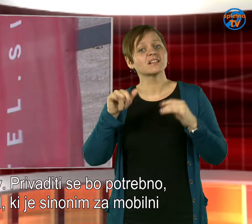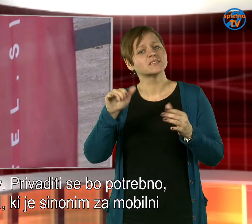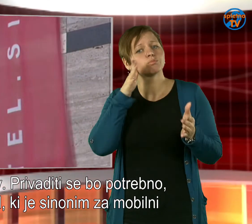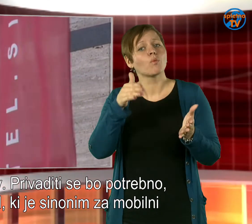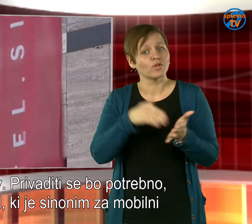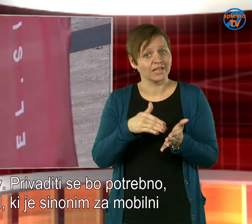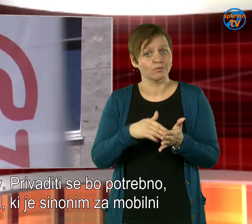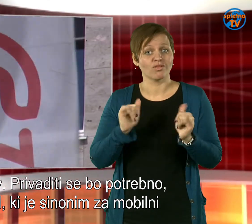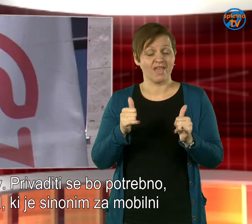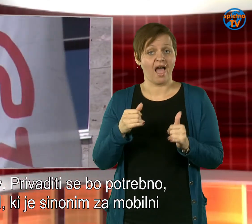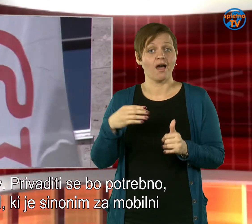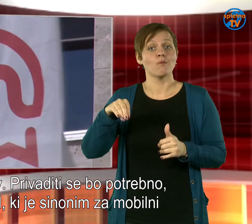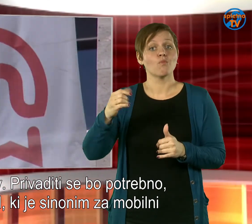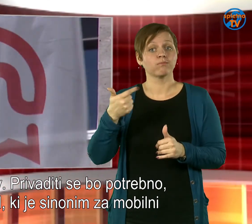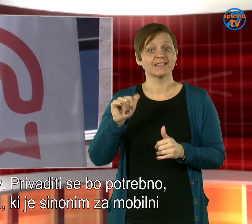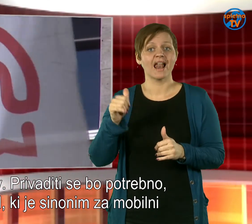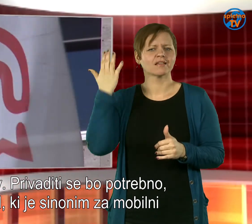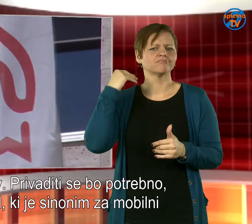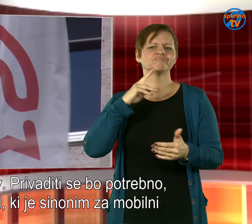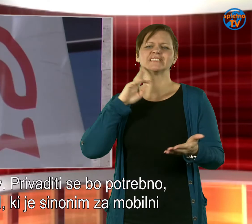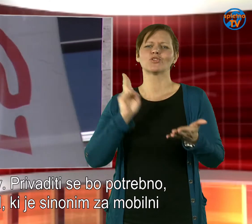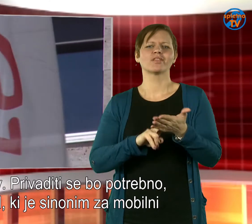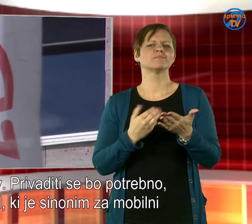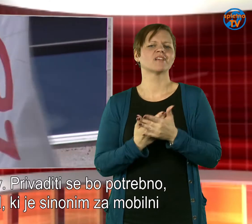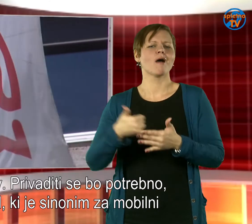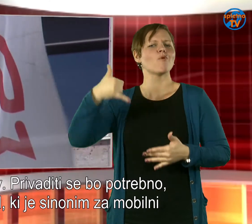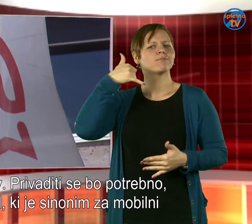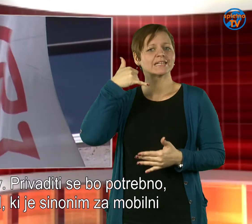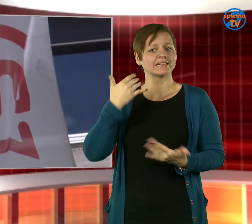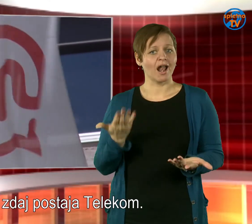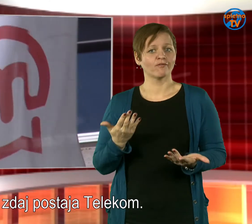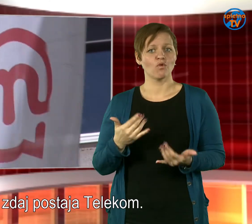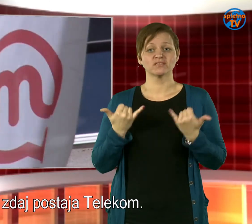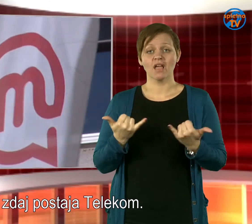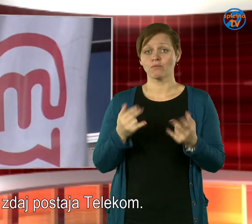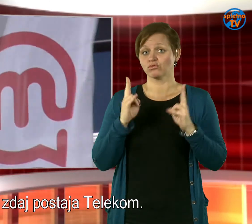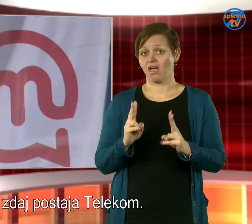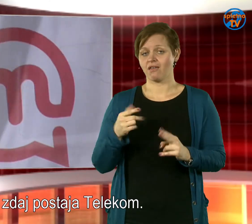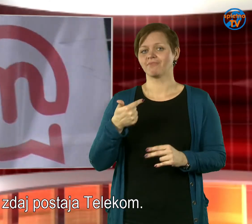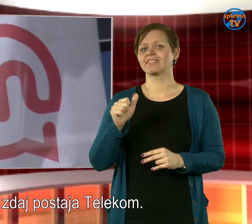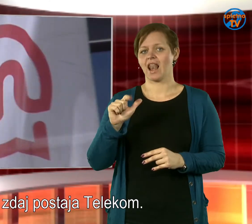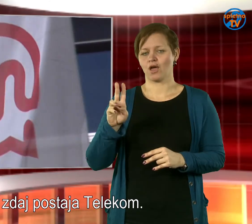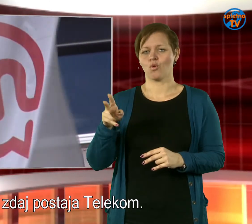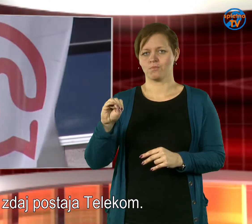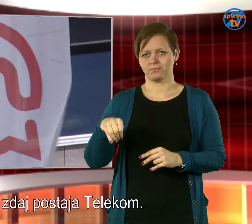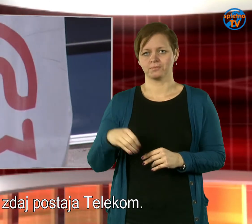Privaditi se bo treba, da Mobitel, ki je sinonim za mobilni telefon, zdaj postaja Telekom.